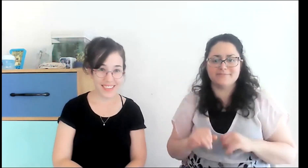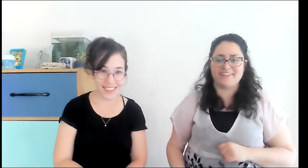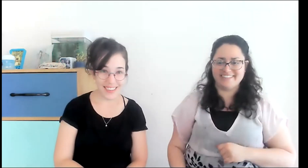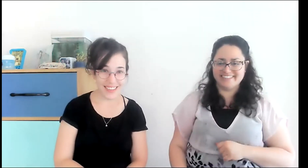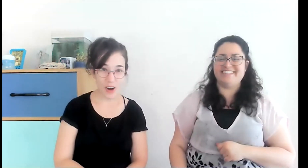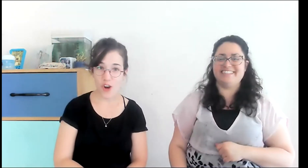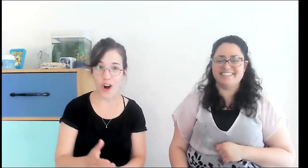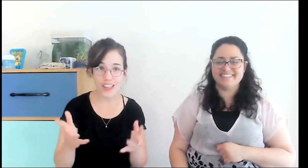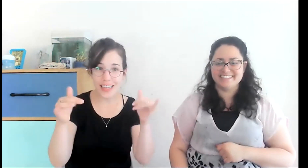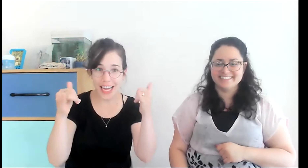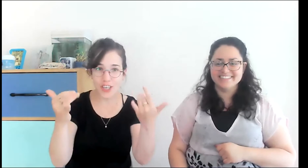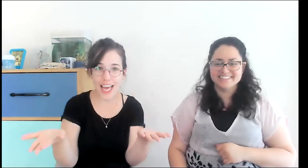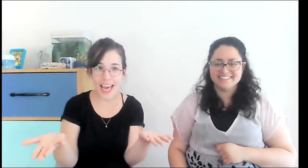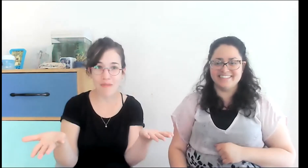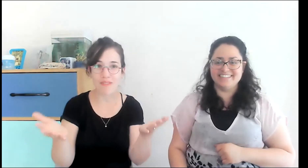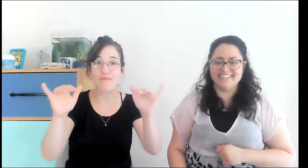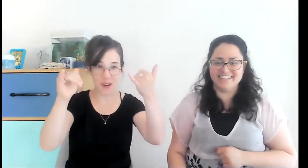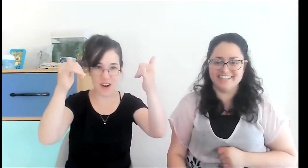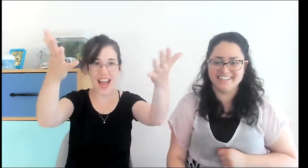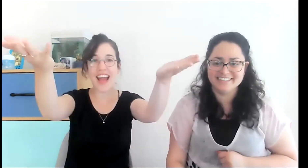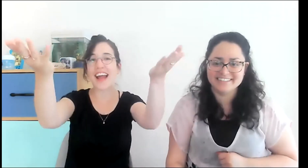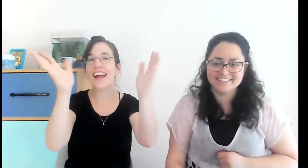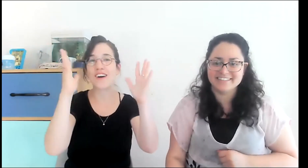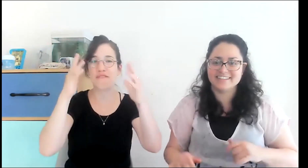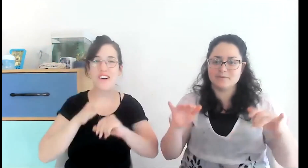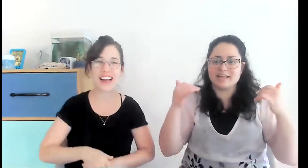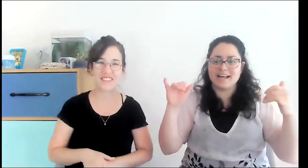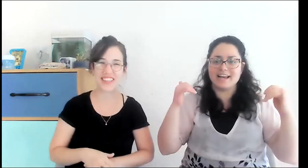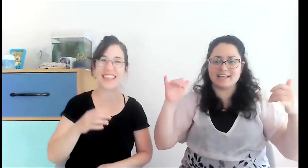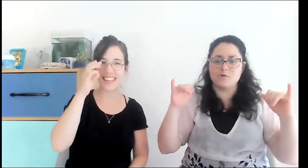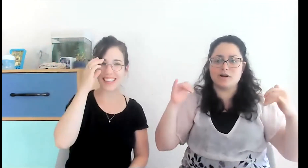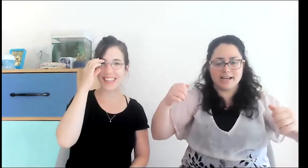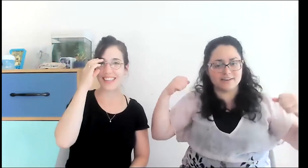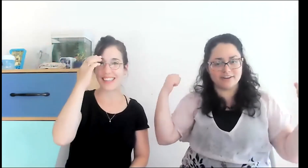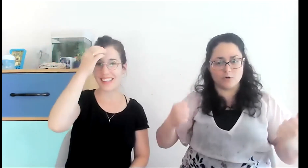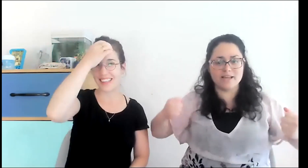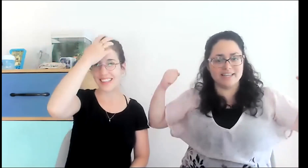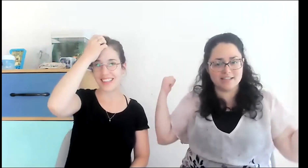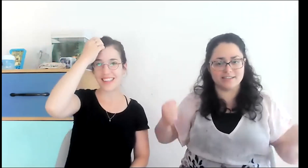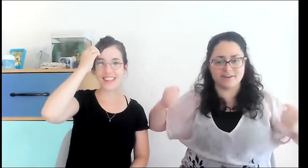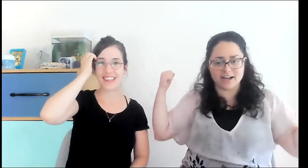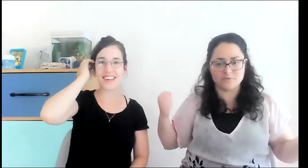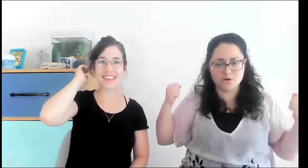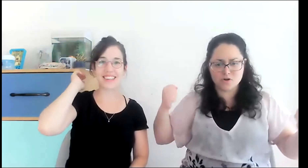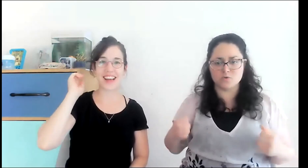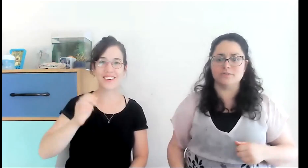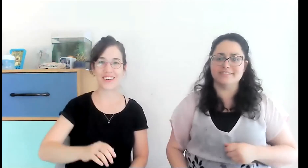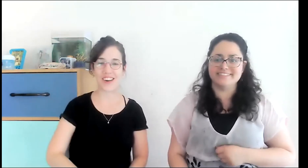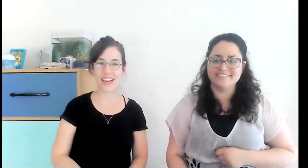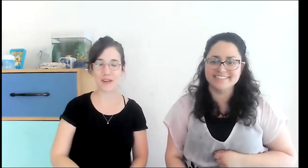מעולה. אנחנו לא רואות את הכיף שלכם. מעולה, יופי. הנה, מיכל הכי מוכנה, היא כבר עומדת, היא כבר... נכון, כל הכבוד